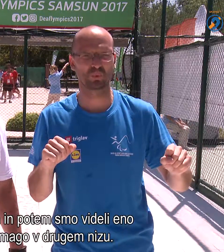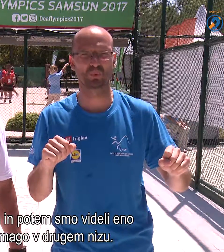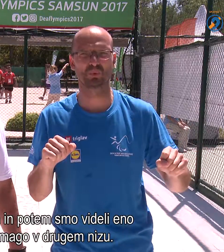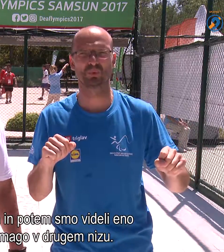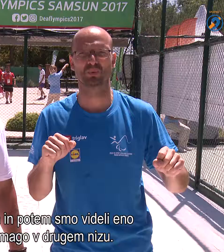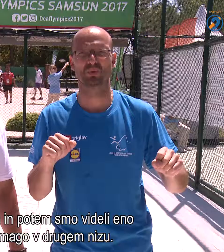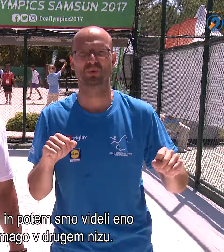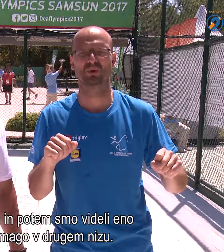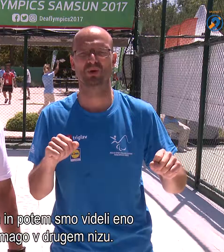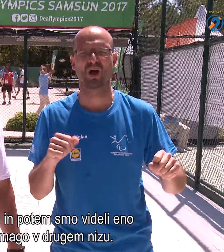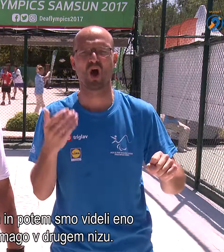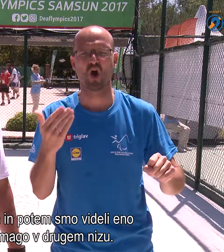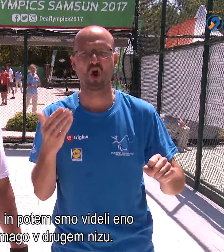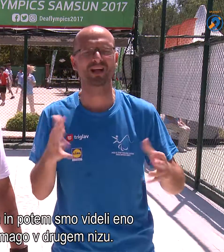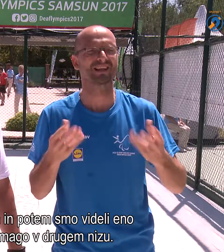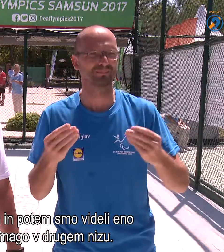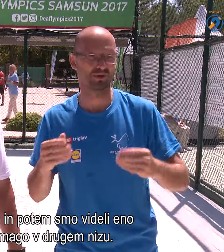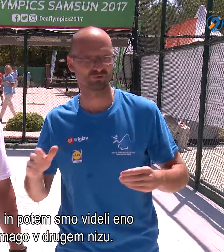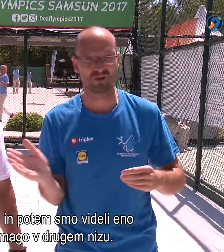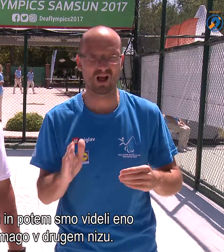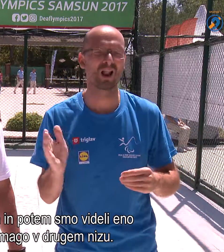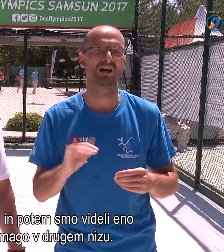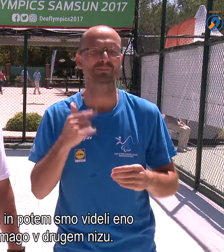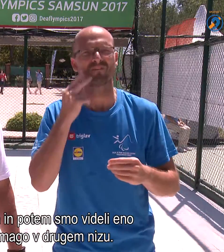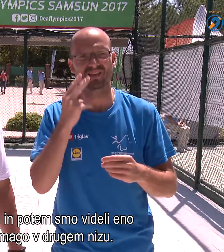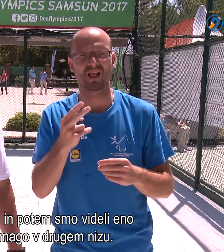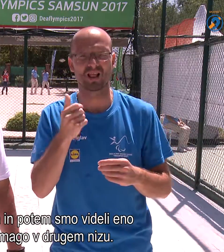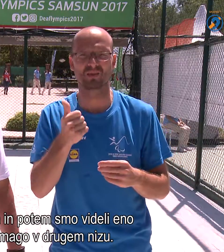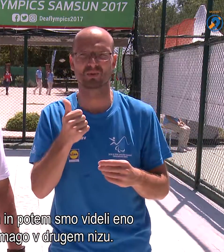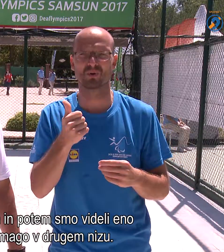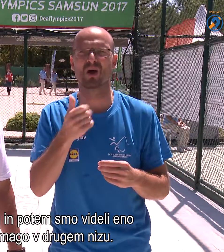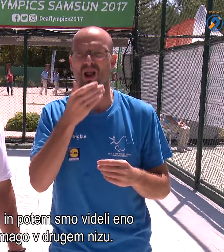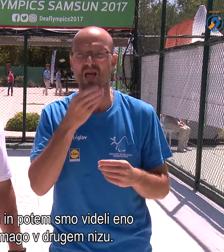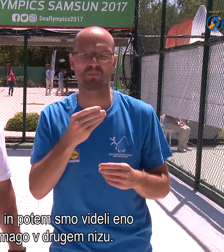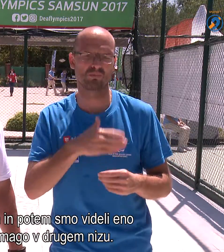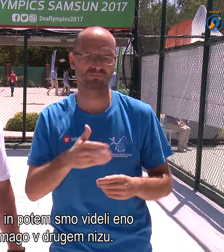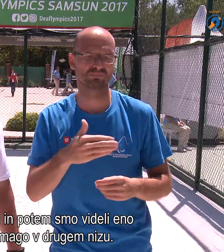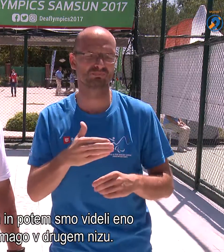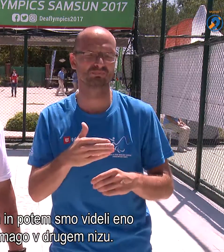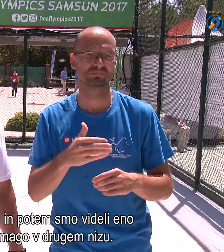se mu je sprostila roka in potem smo videli kar eno, bi rekel, rutinsko zmago v drugem nizu.